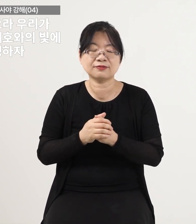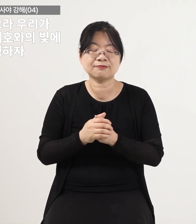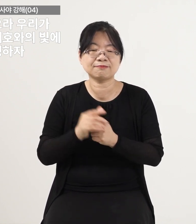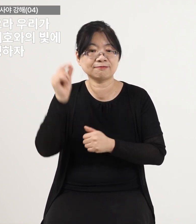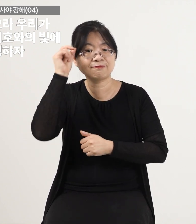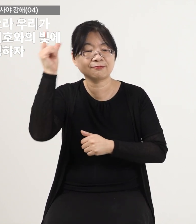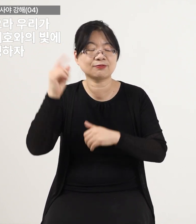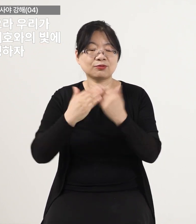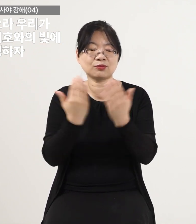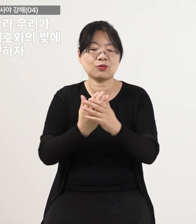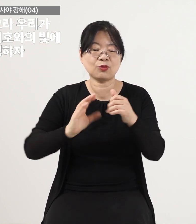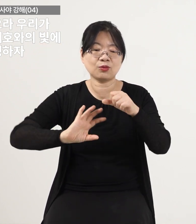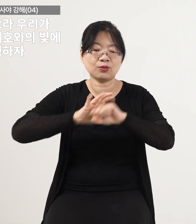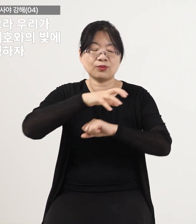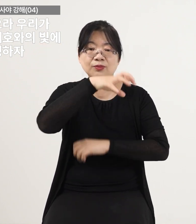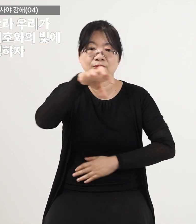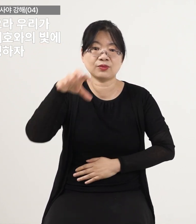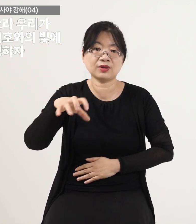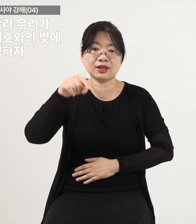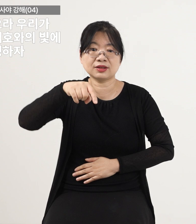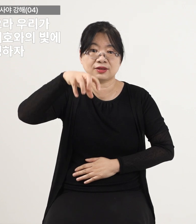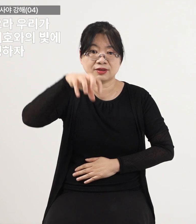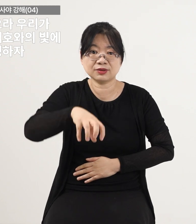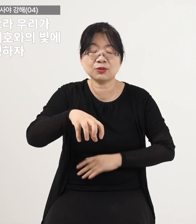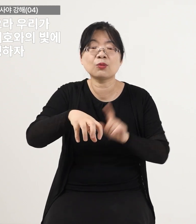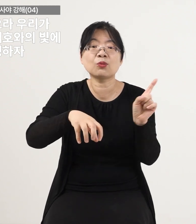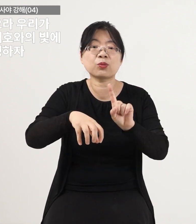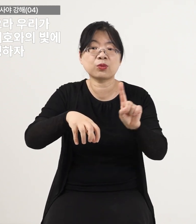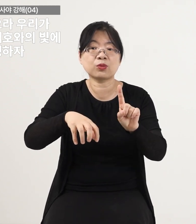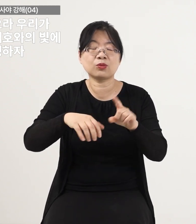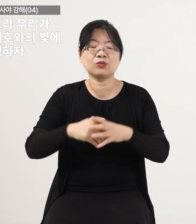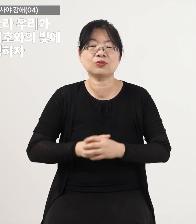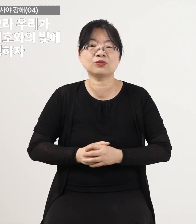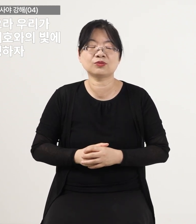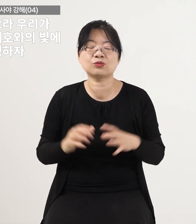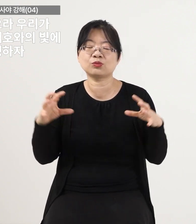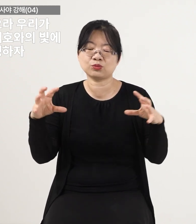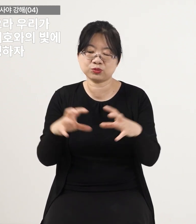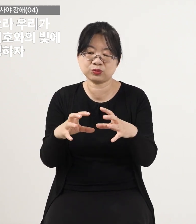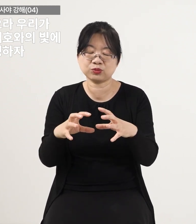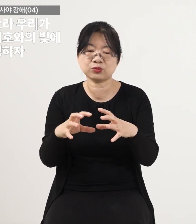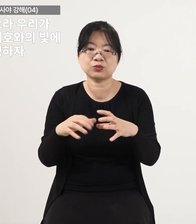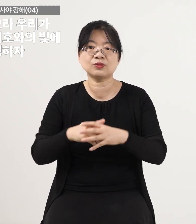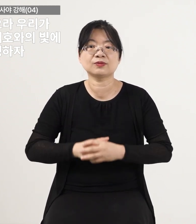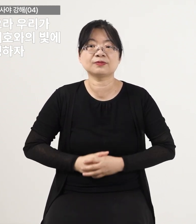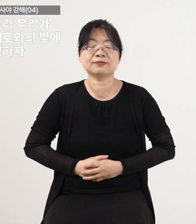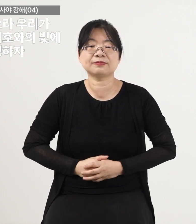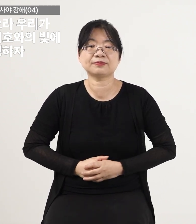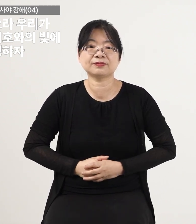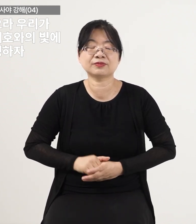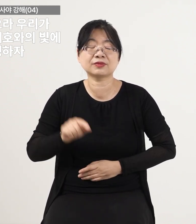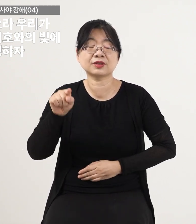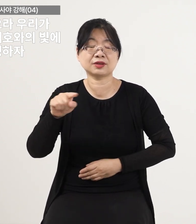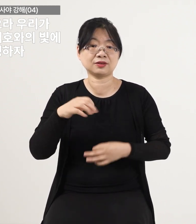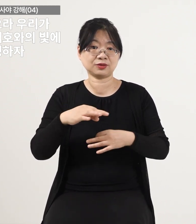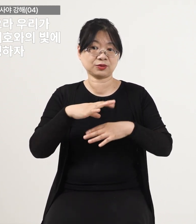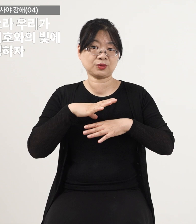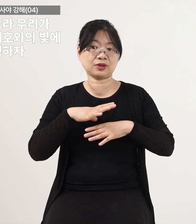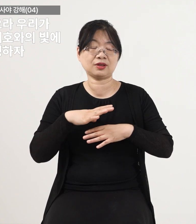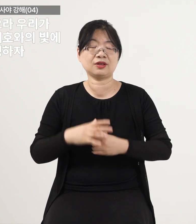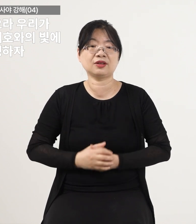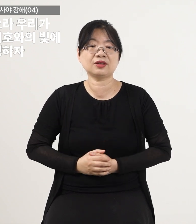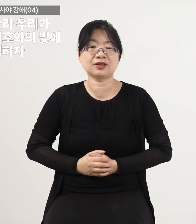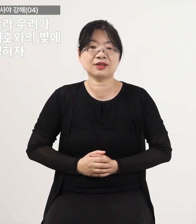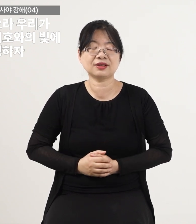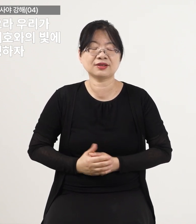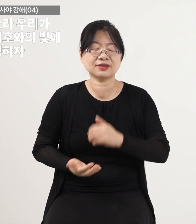뛰어나리니 만방이 그리로 뭐 할 것이라? 모여들 것이라. 지금 이 놀라운